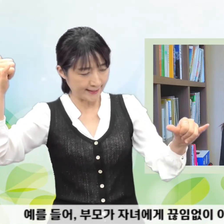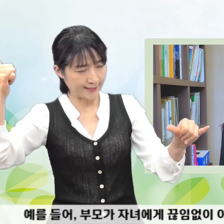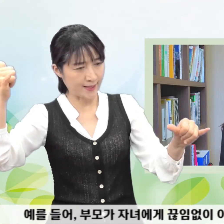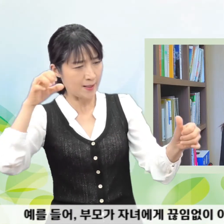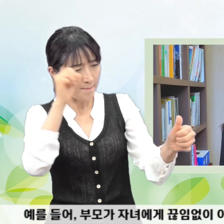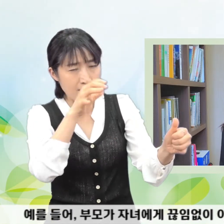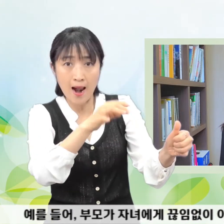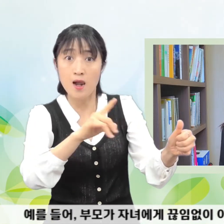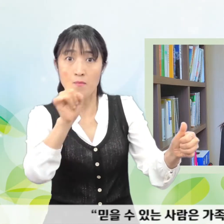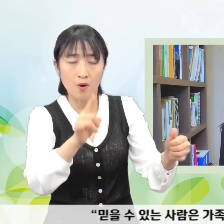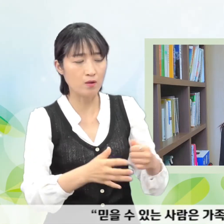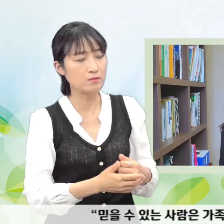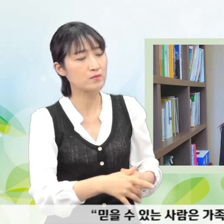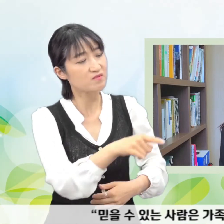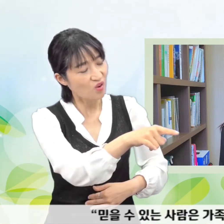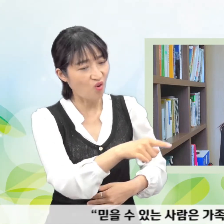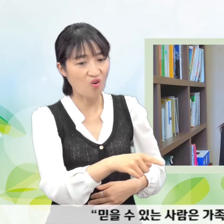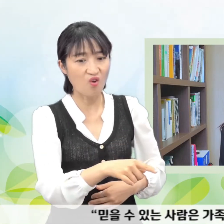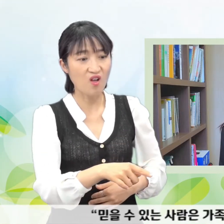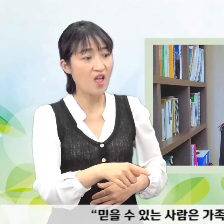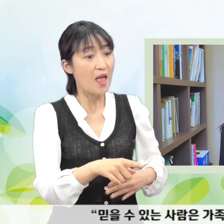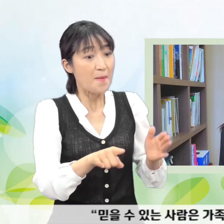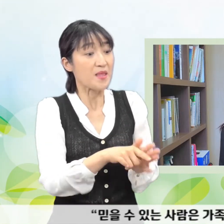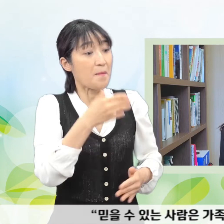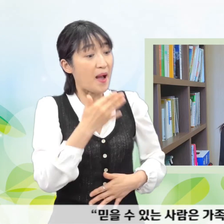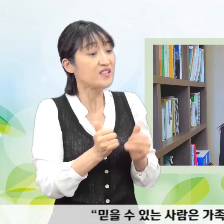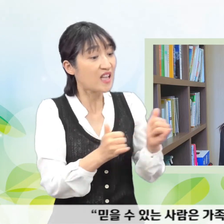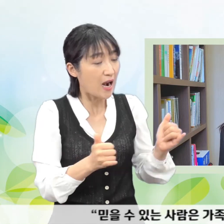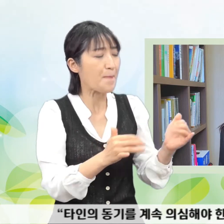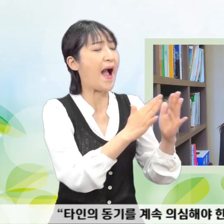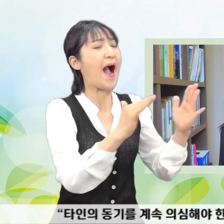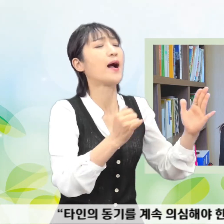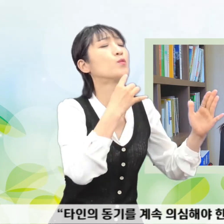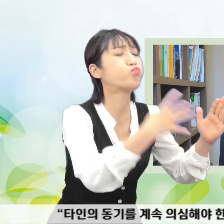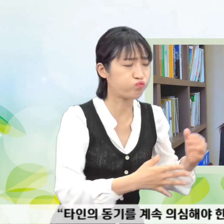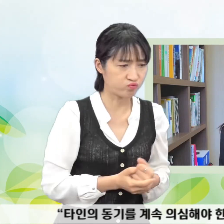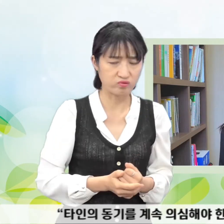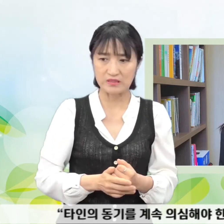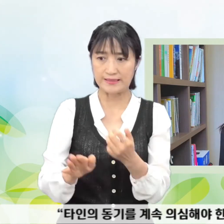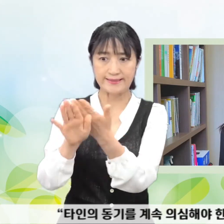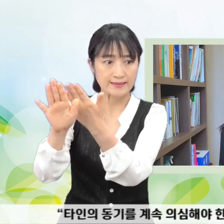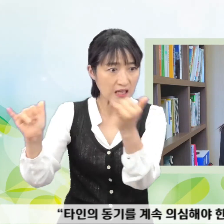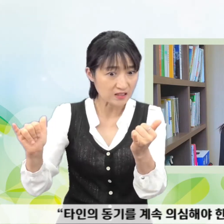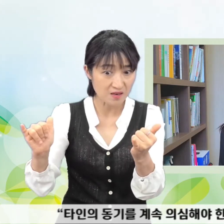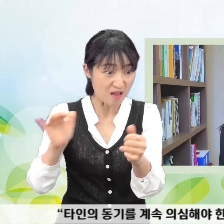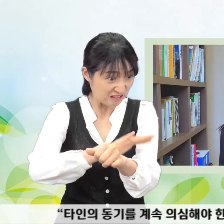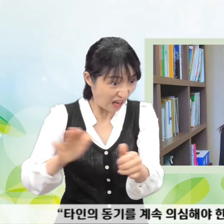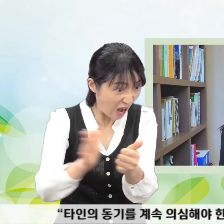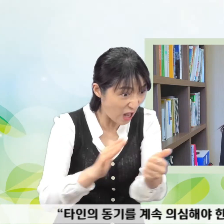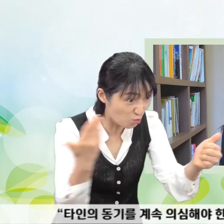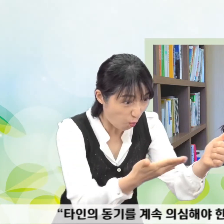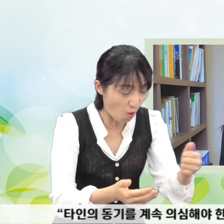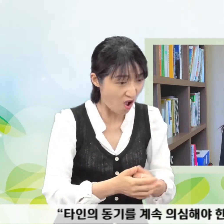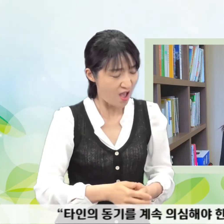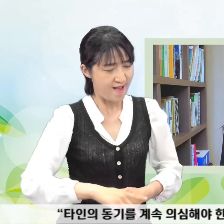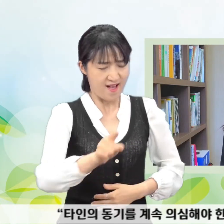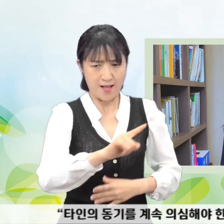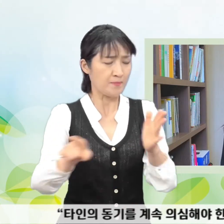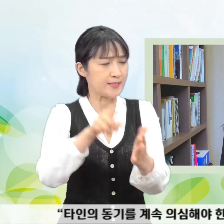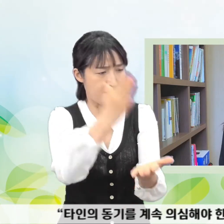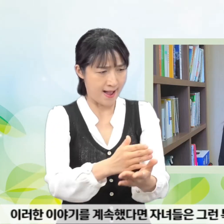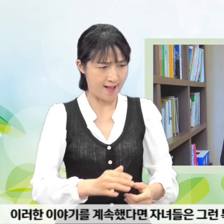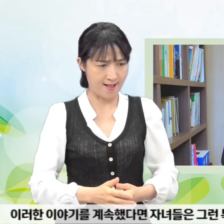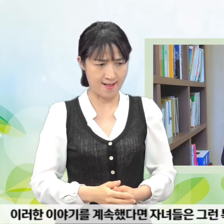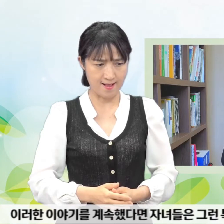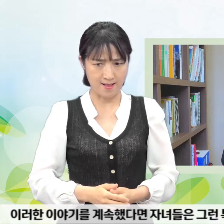이런 얘기를 하는 거죠. 믿을 수 있는 사람은 가족밖에 없다. 타인의 동기를 의심을 계속해야 된다. 믿지